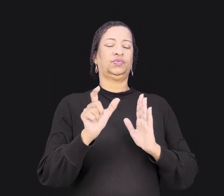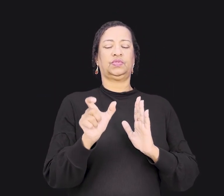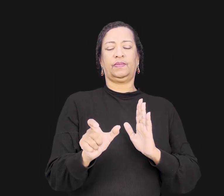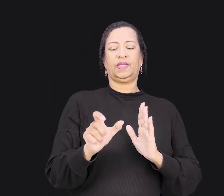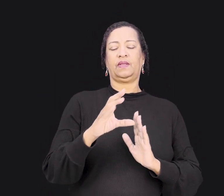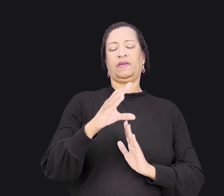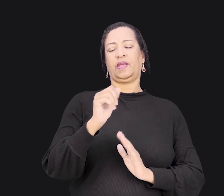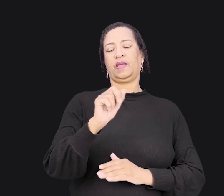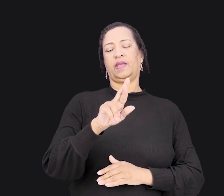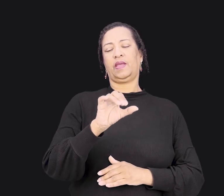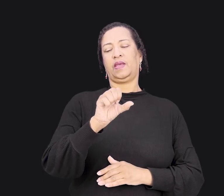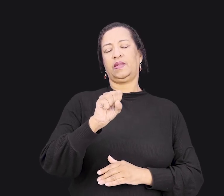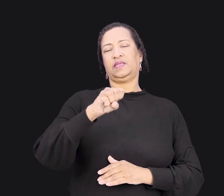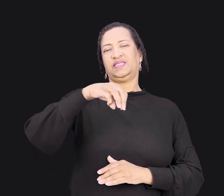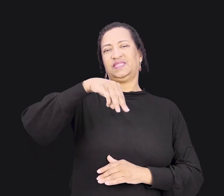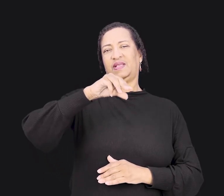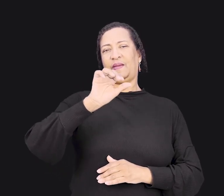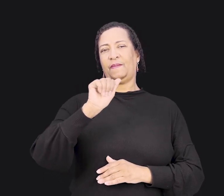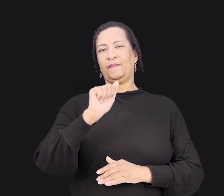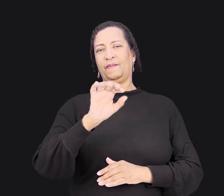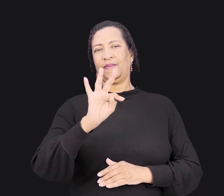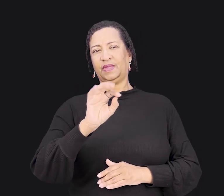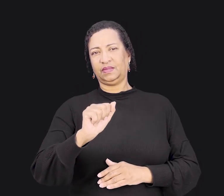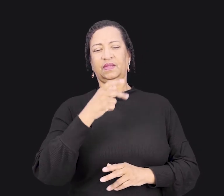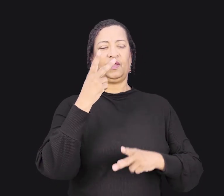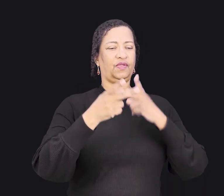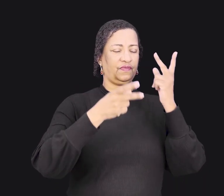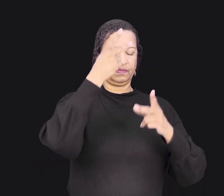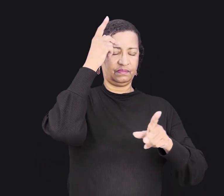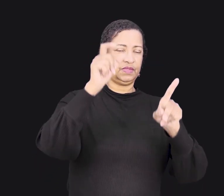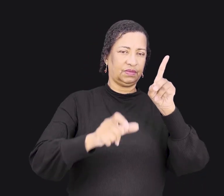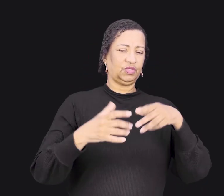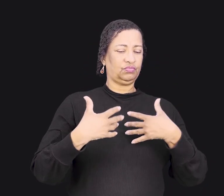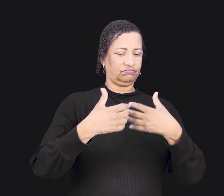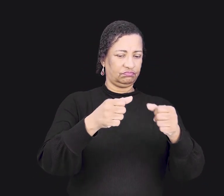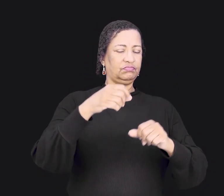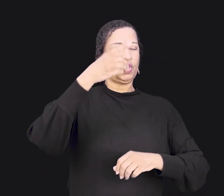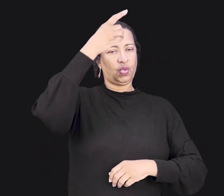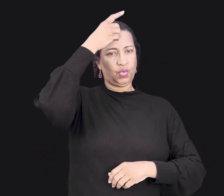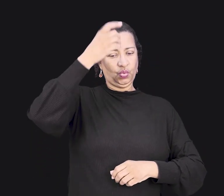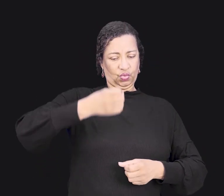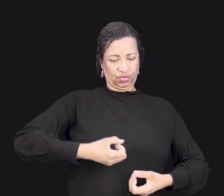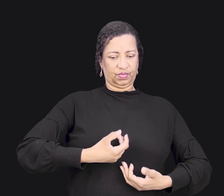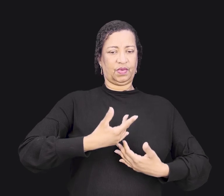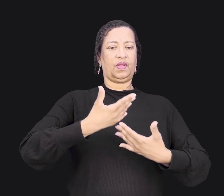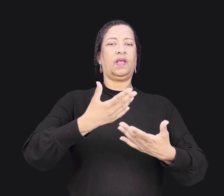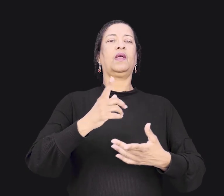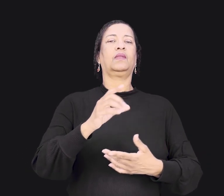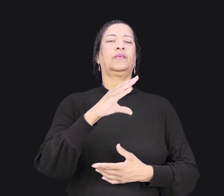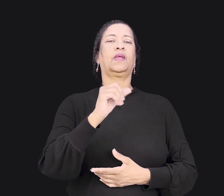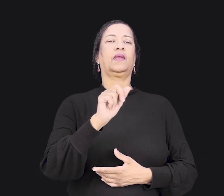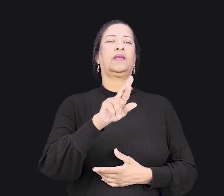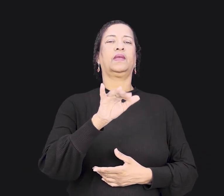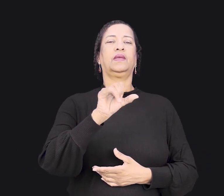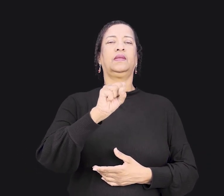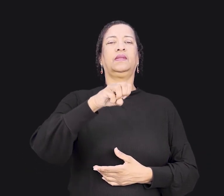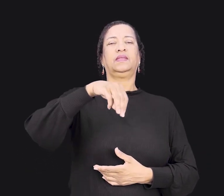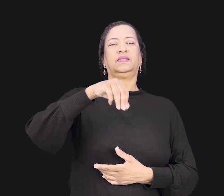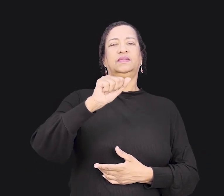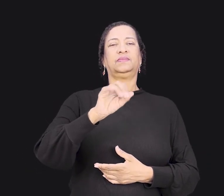quem os dons do Espírito se manifestam como carismata. Os versículos 20 e 27 deste capítulo de 1 João estão falando